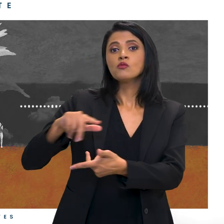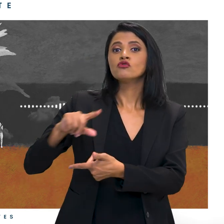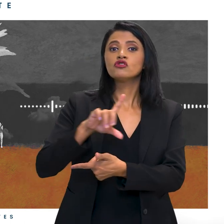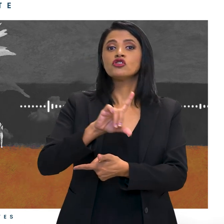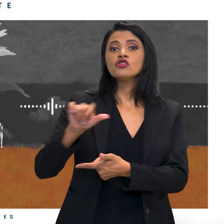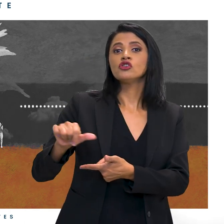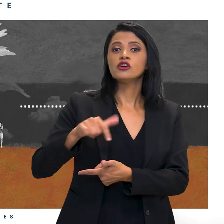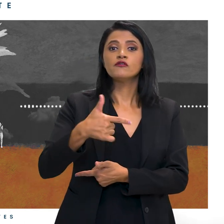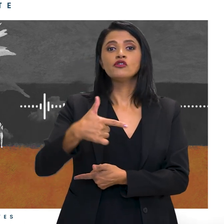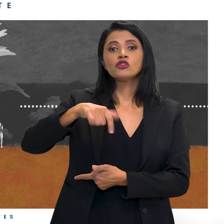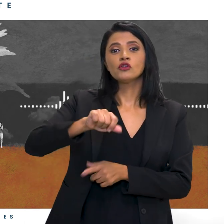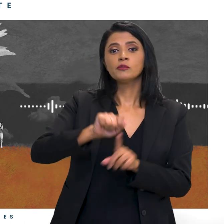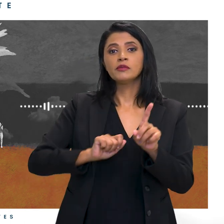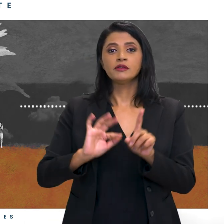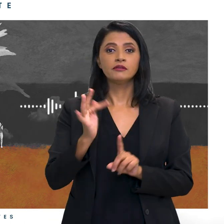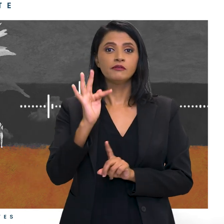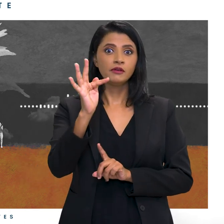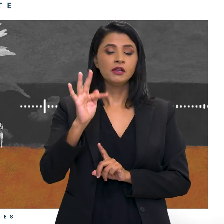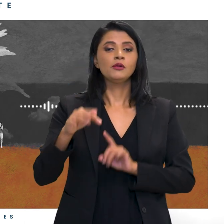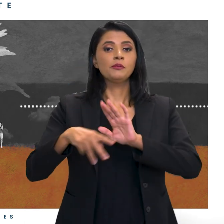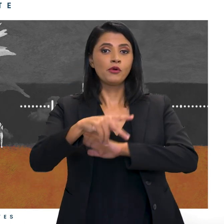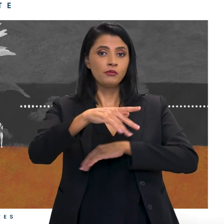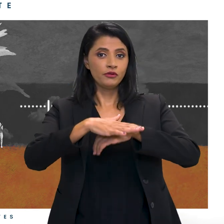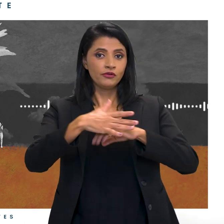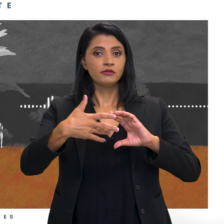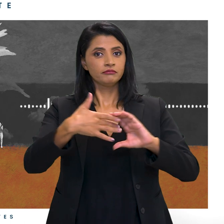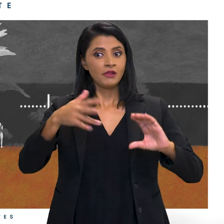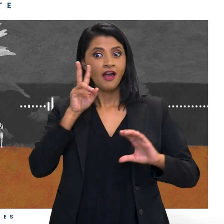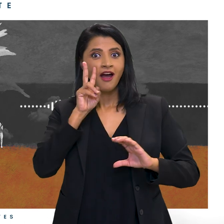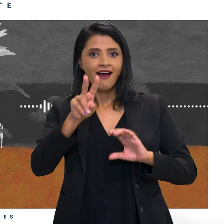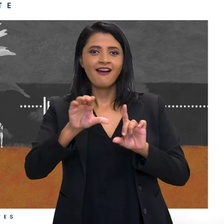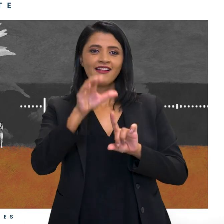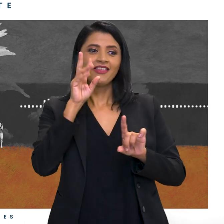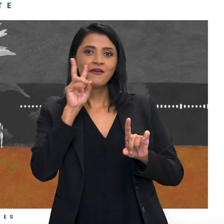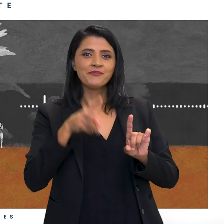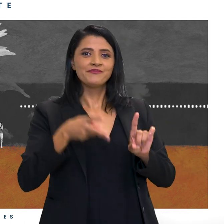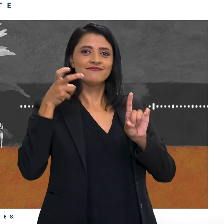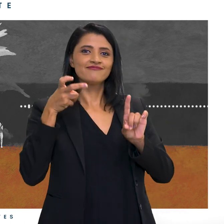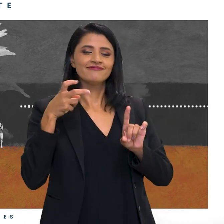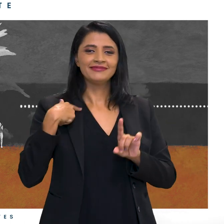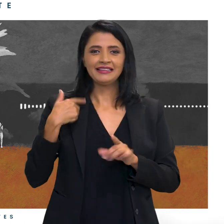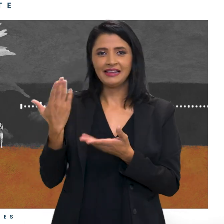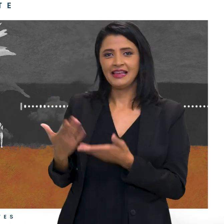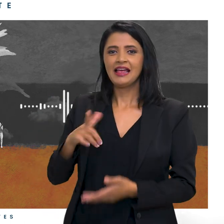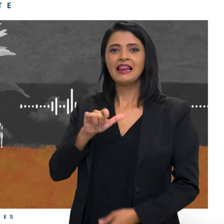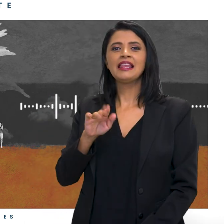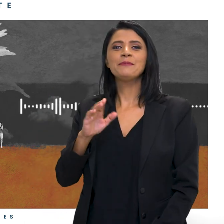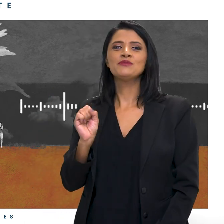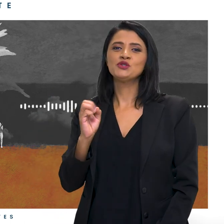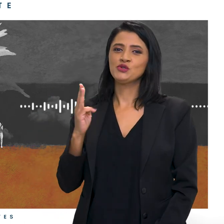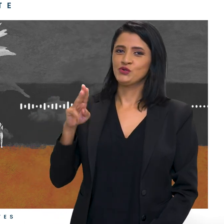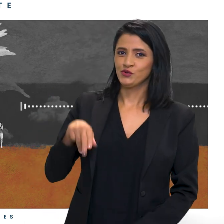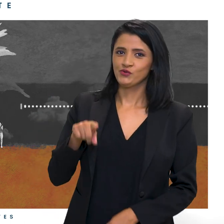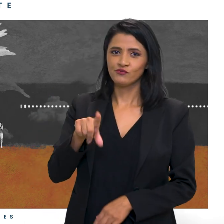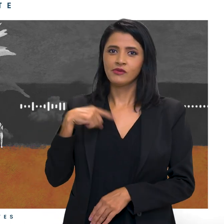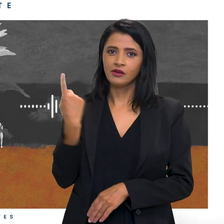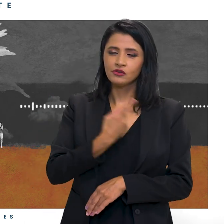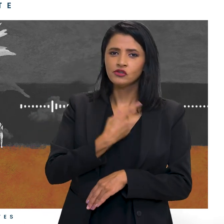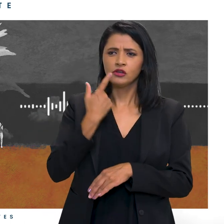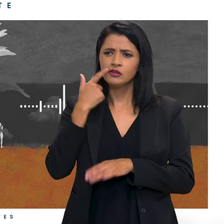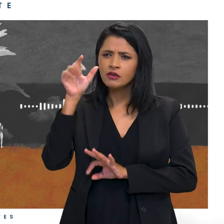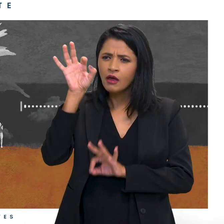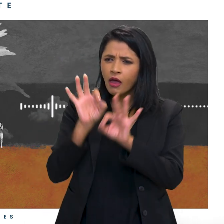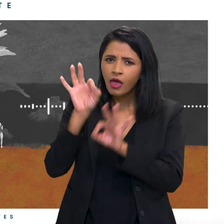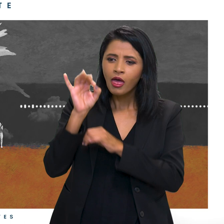das Doenças Raras, 29 de fevereiro, voltou a ficar visível no calendário. E eu sou Leiberson Pedrosa. A